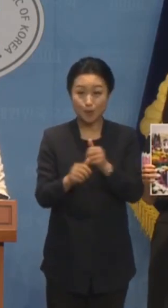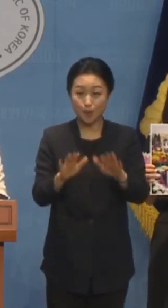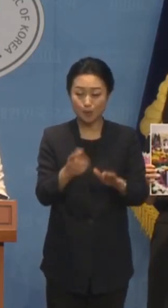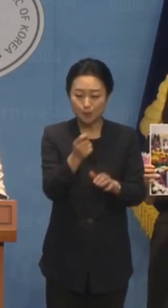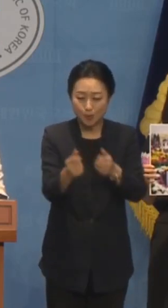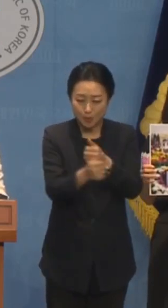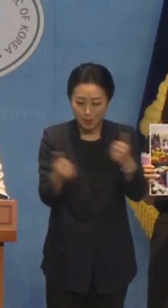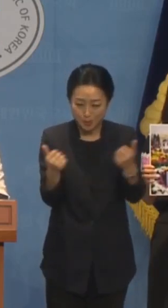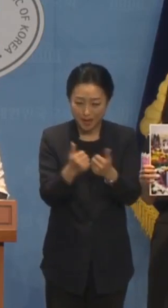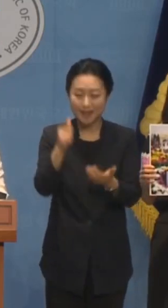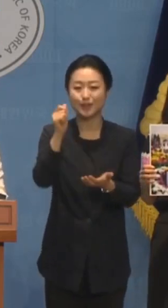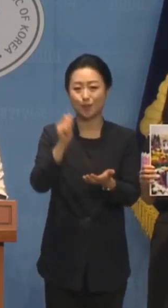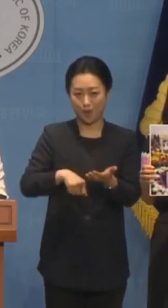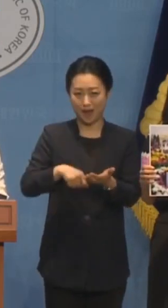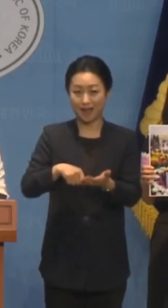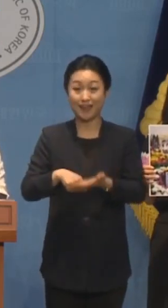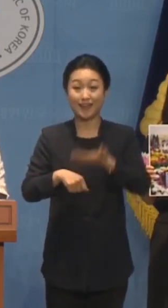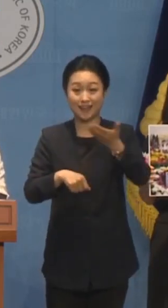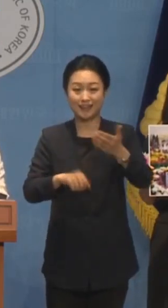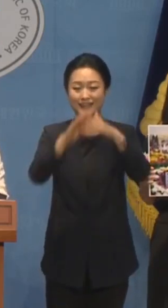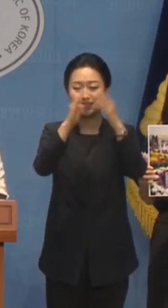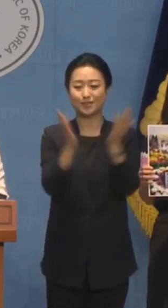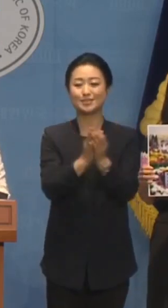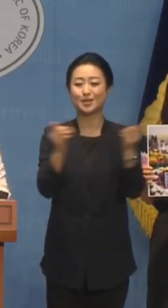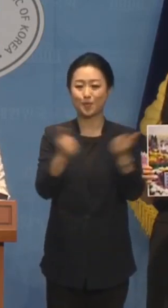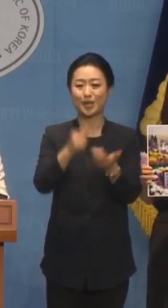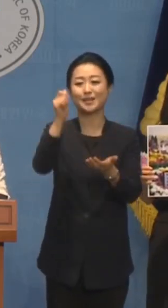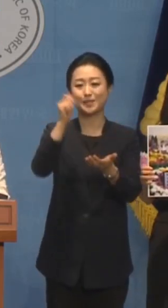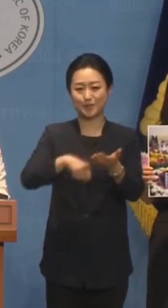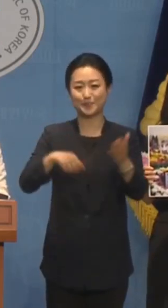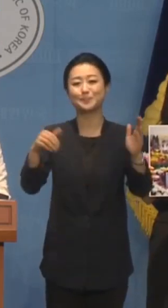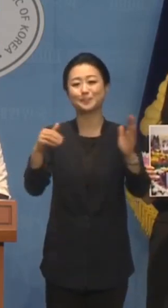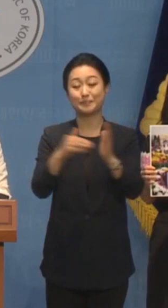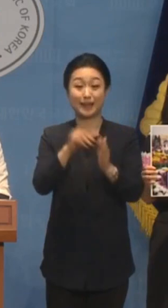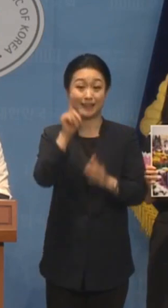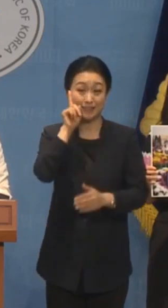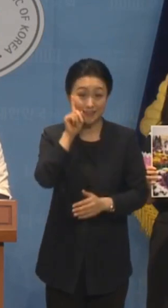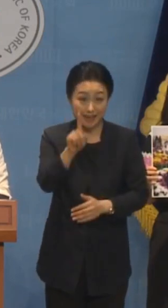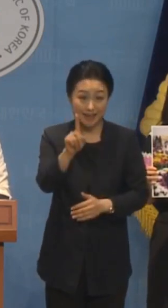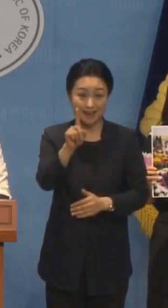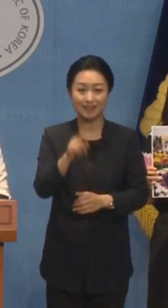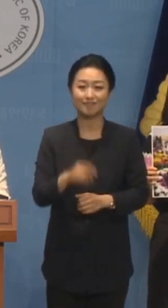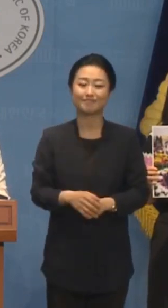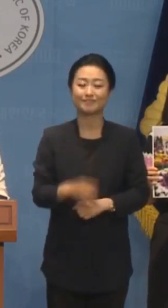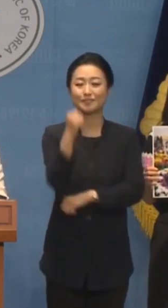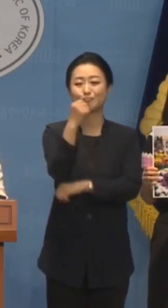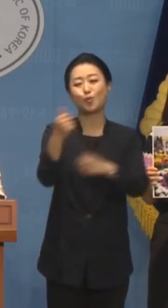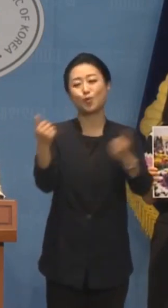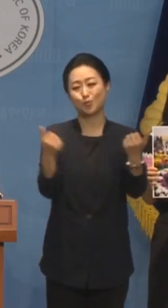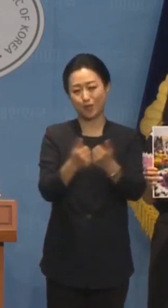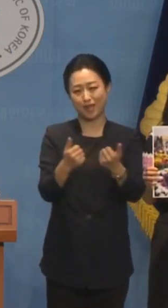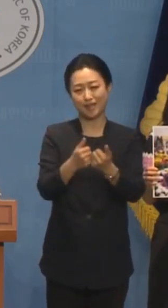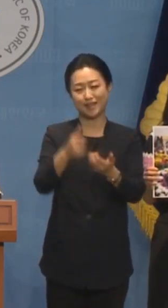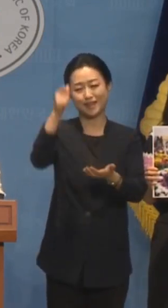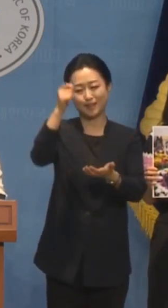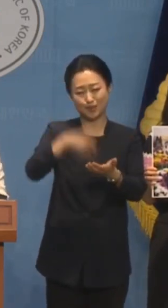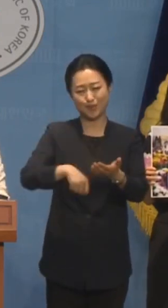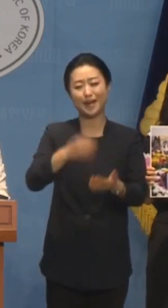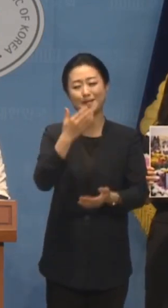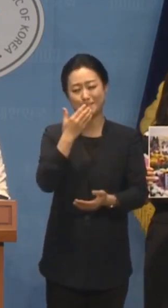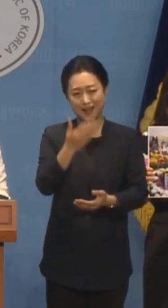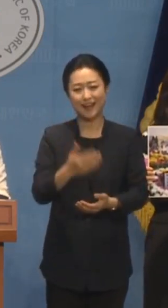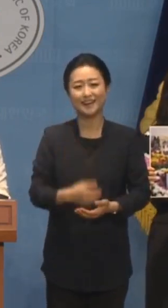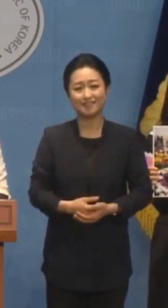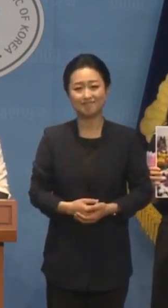소위원회를 통과하고 전체 회의까지 통과되었습니다. 내일은 구하라법이 본회의에서 통과될